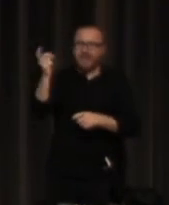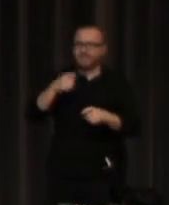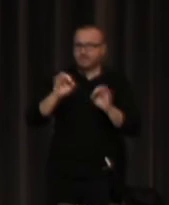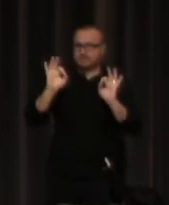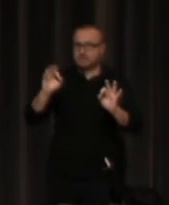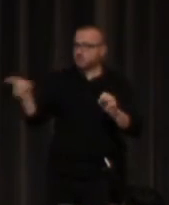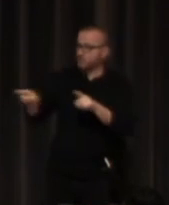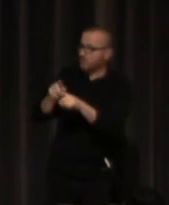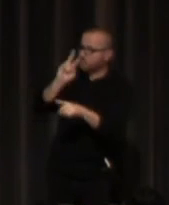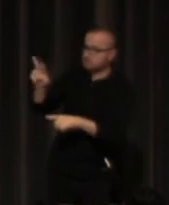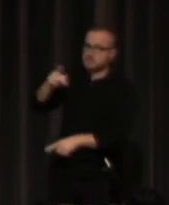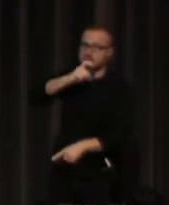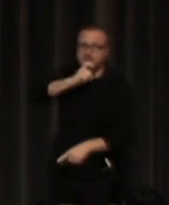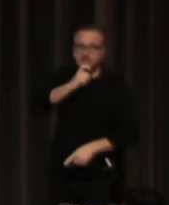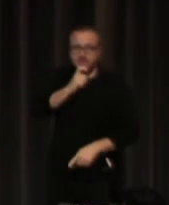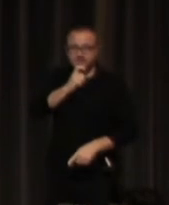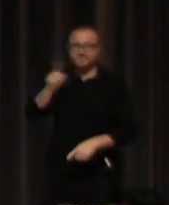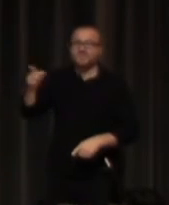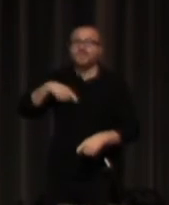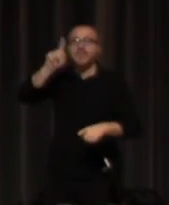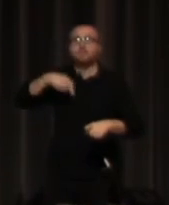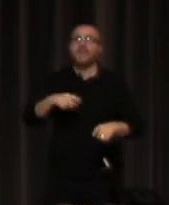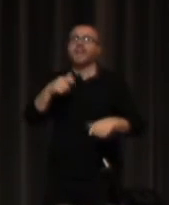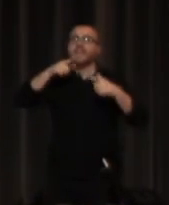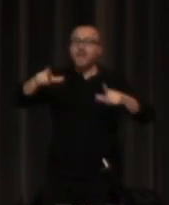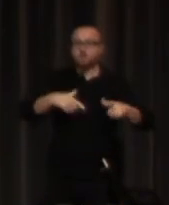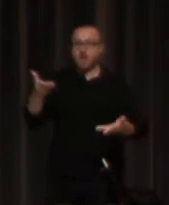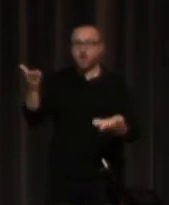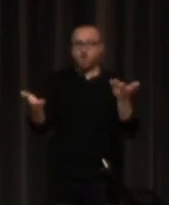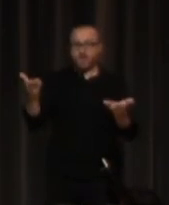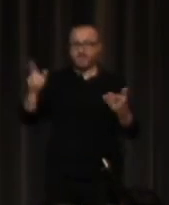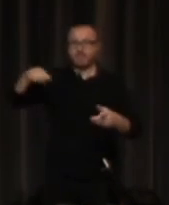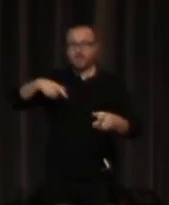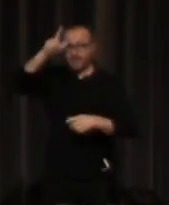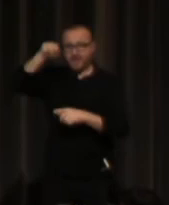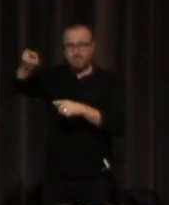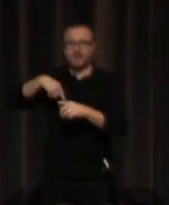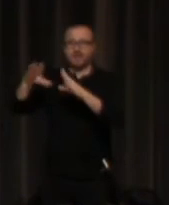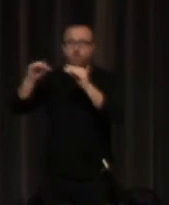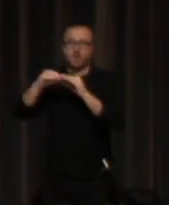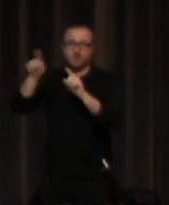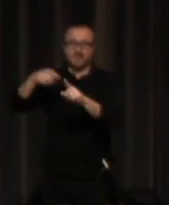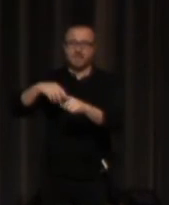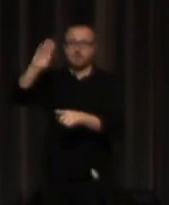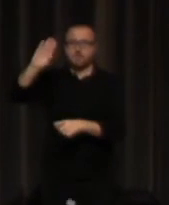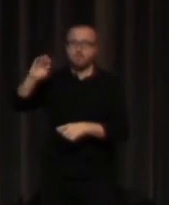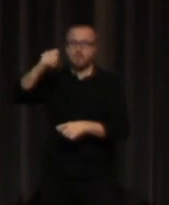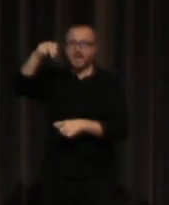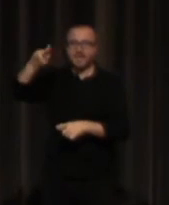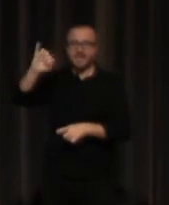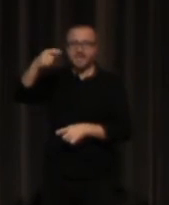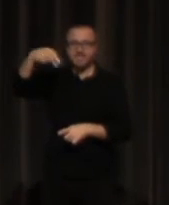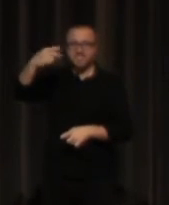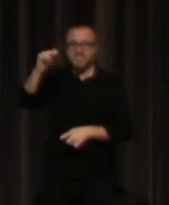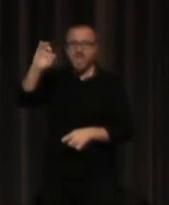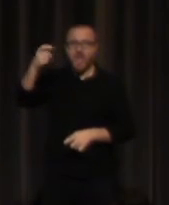embarga. És llicenciada en literatura comparada i en filologia alemanya per la Universitat de Ljubljana i el 2002 es va doctorar